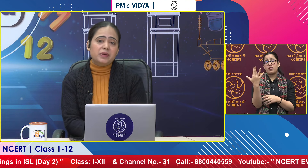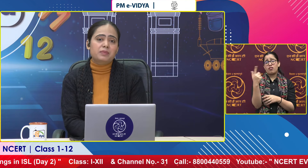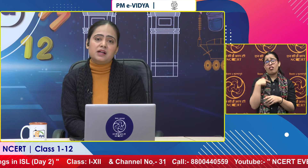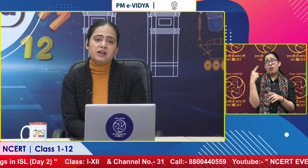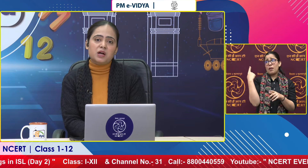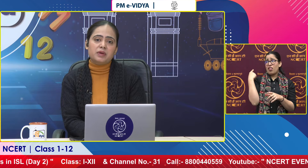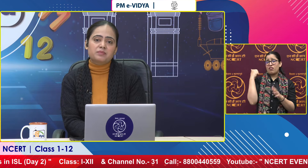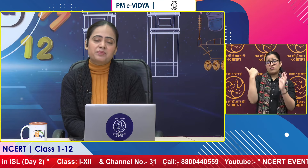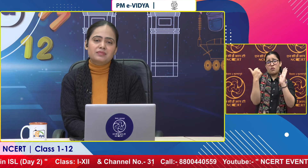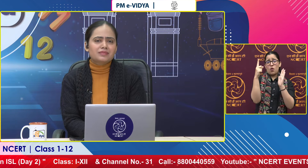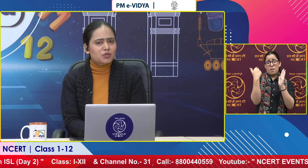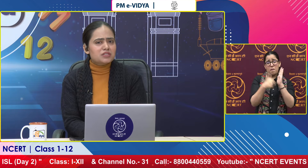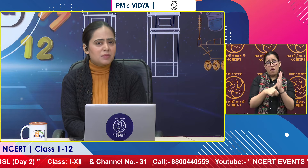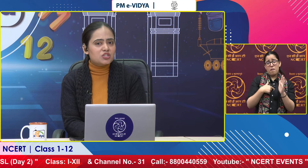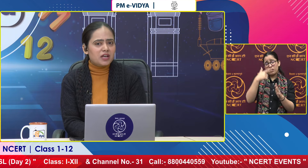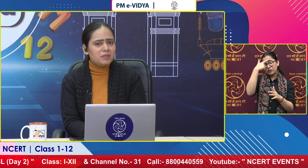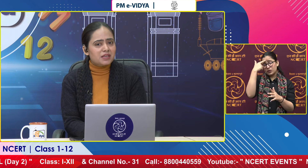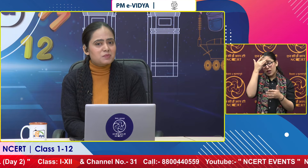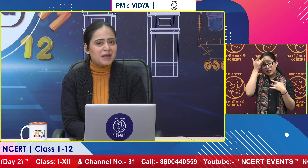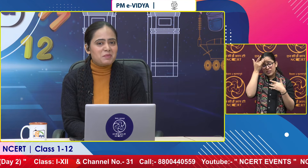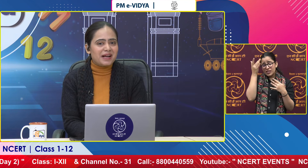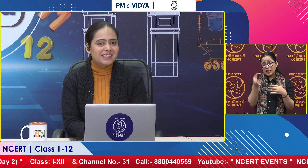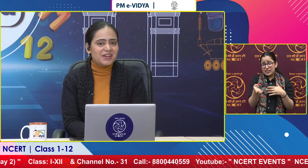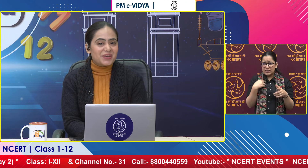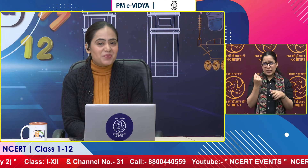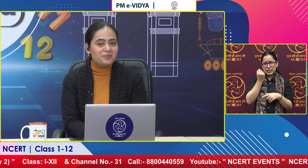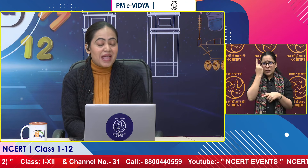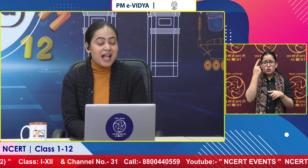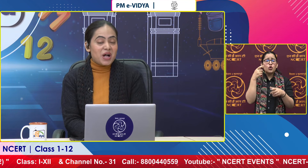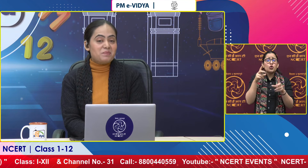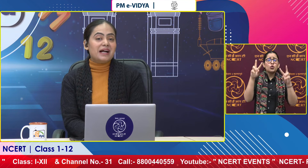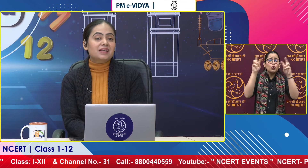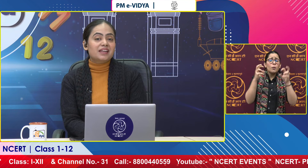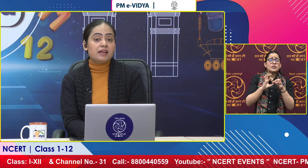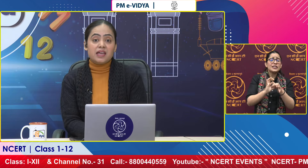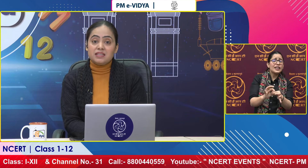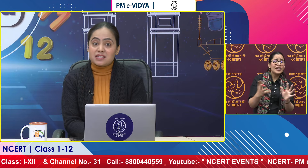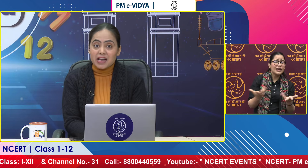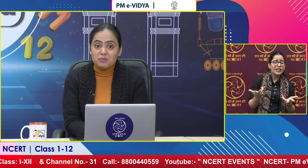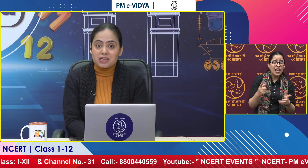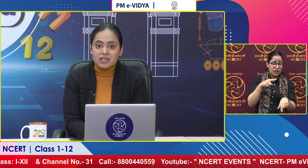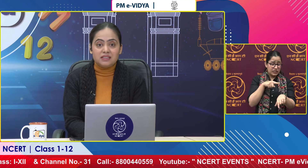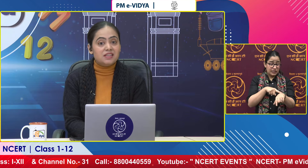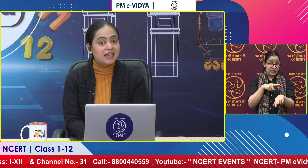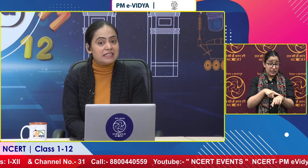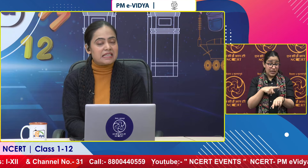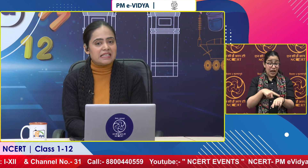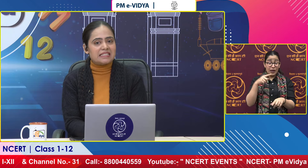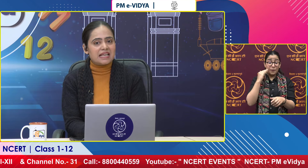तबीयत भी खराब है। कुछ समझ आया मैं किस बारे में बात कर रही हूँ? हम बात कर रहे हैं टाइम की, डेट की, डेज